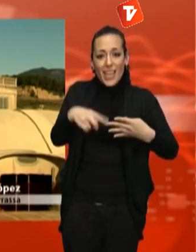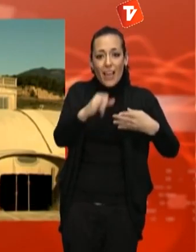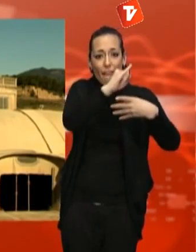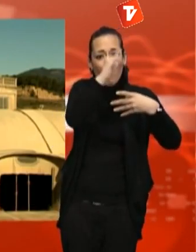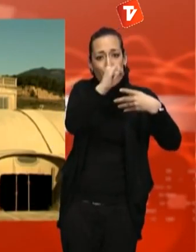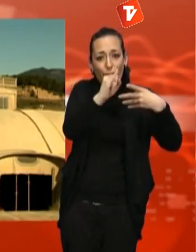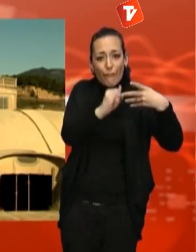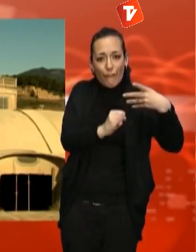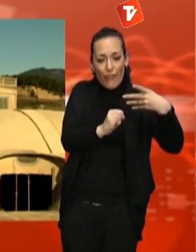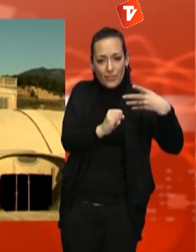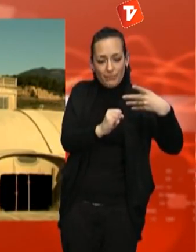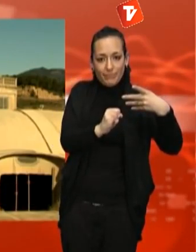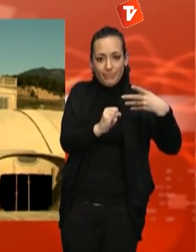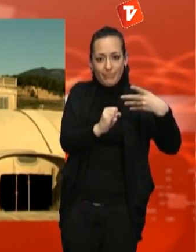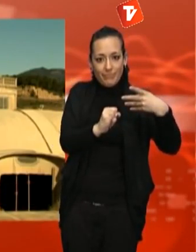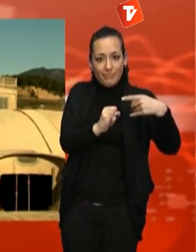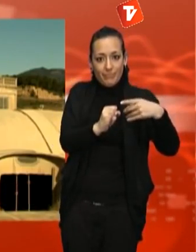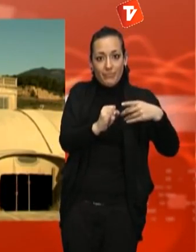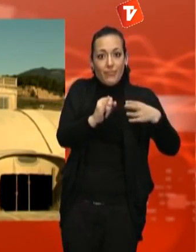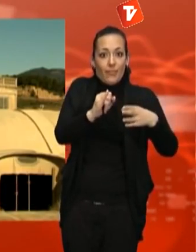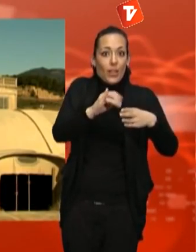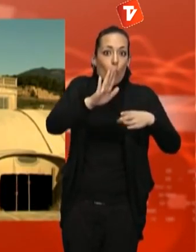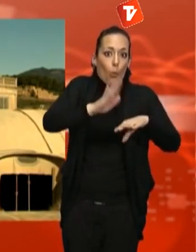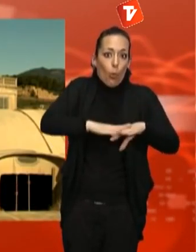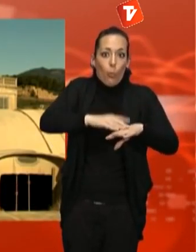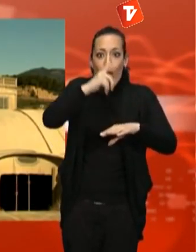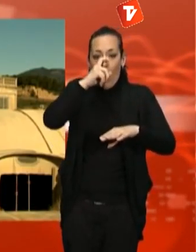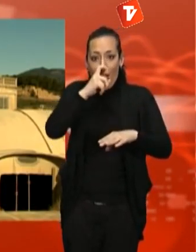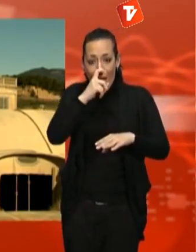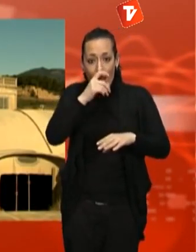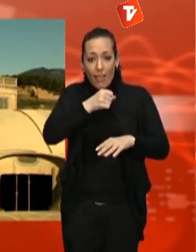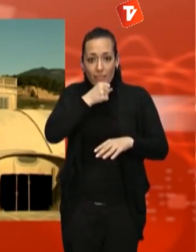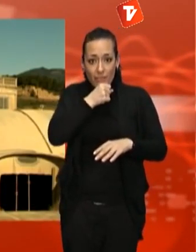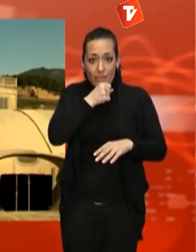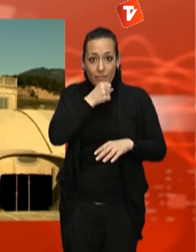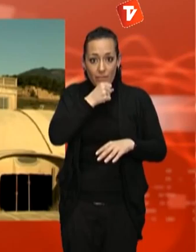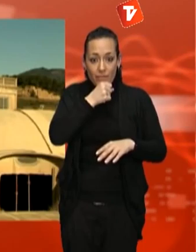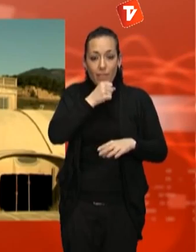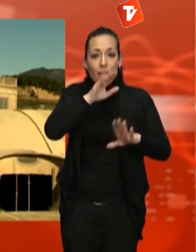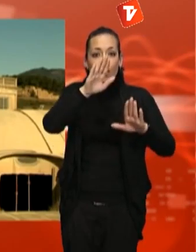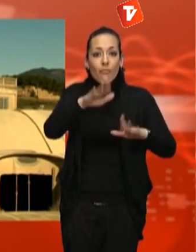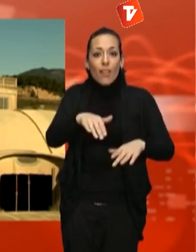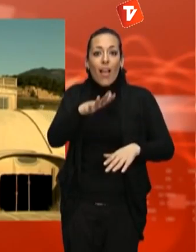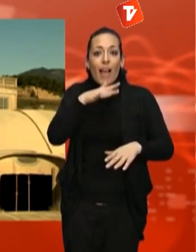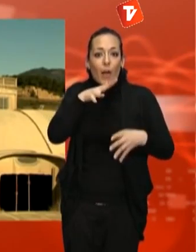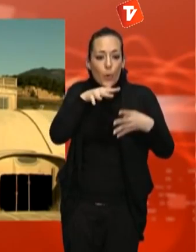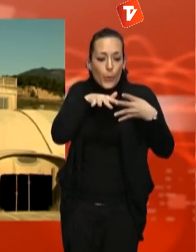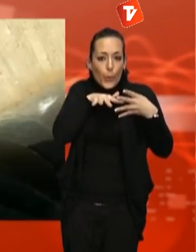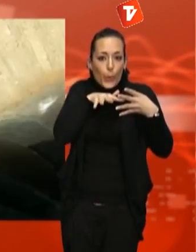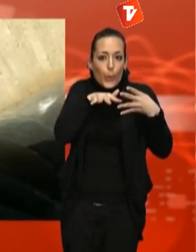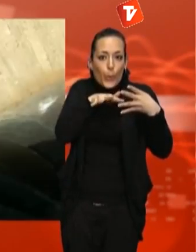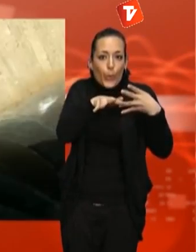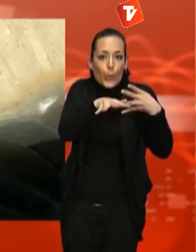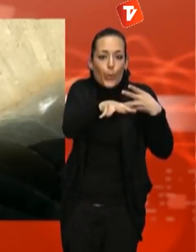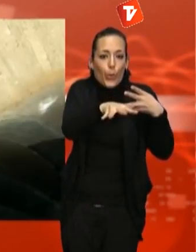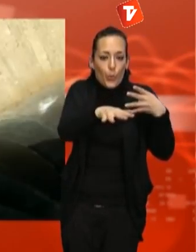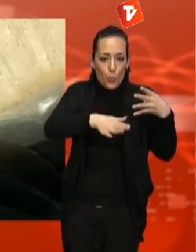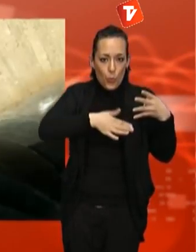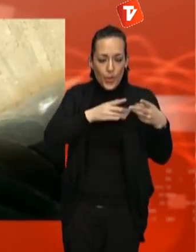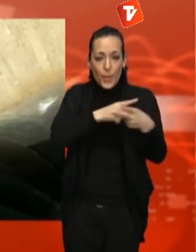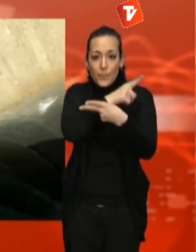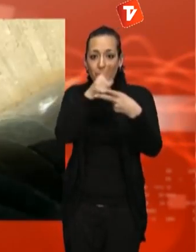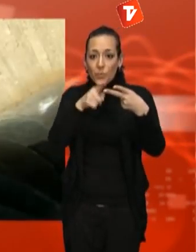patit, diguéssim, a la conseqüència de l'edat, doncs problemes que tenia filtracions cap a l'exterior de l'aigua que contenia el dipòsit. Això, per una banda i per l'altra,